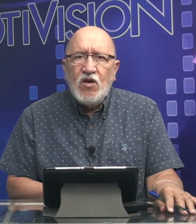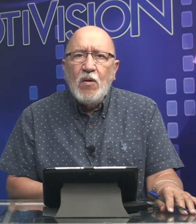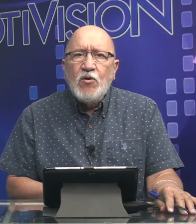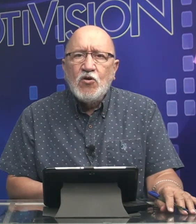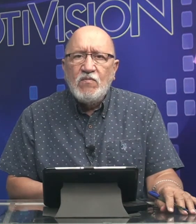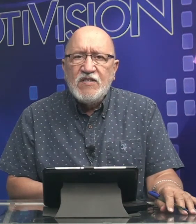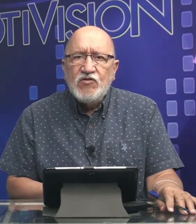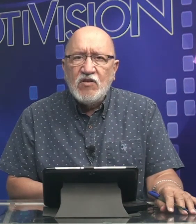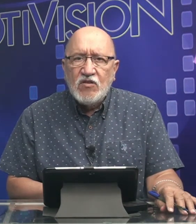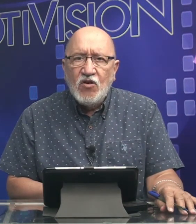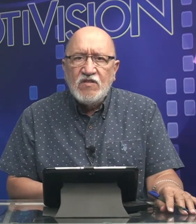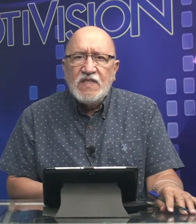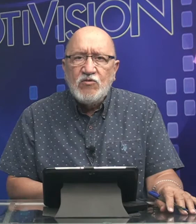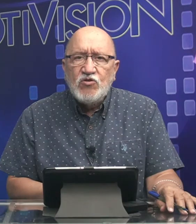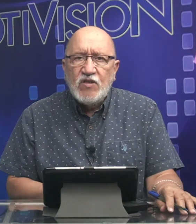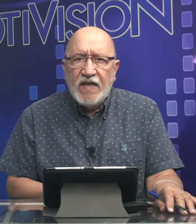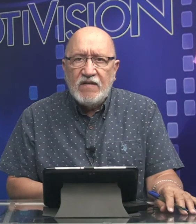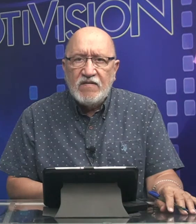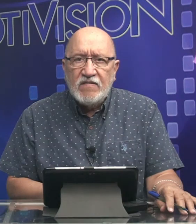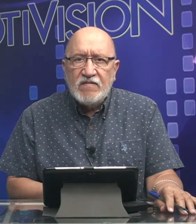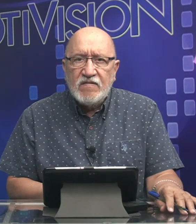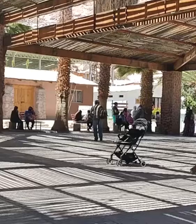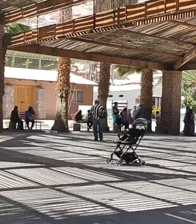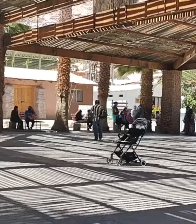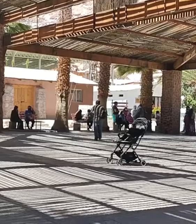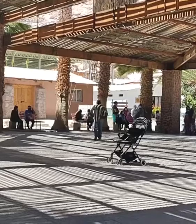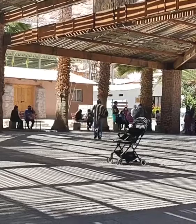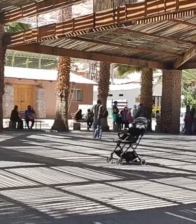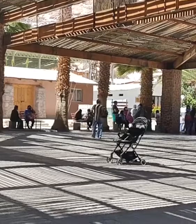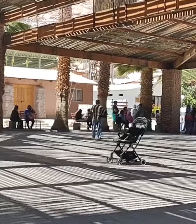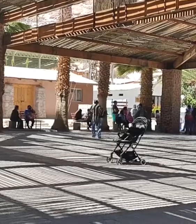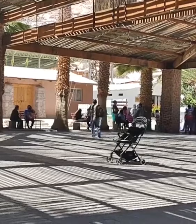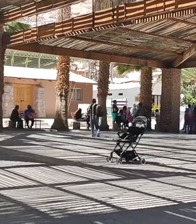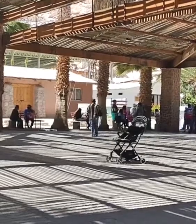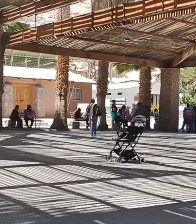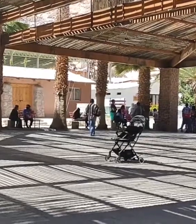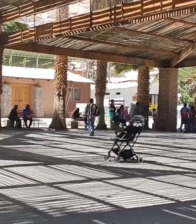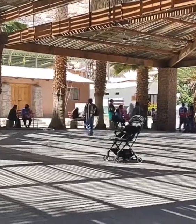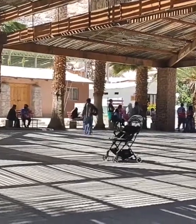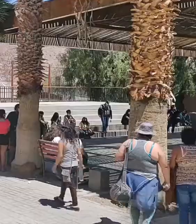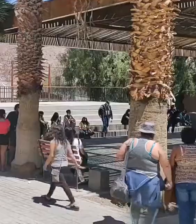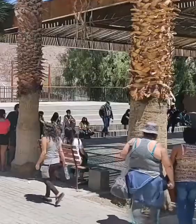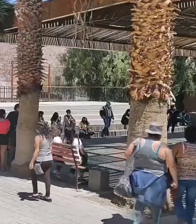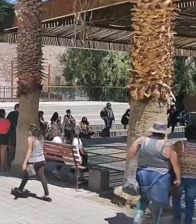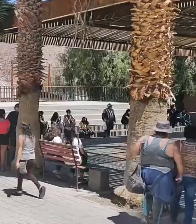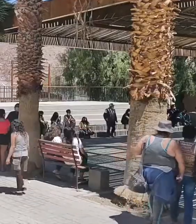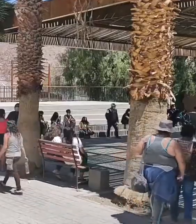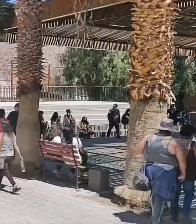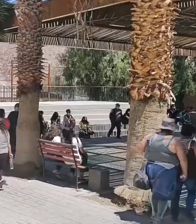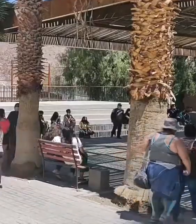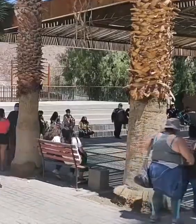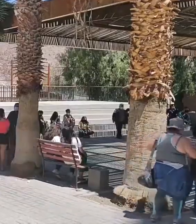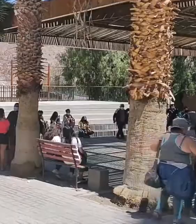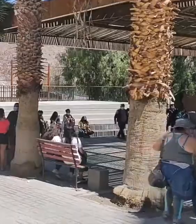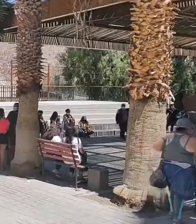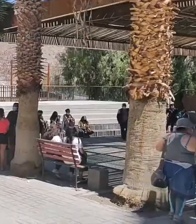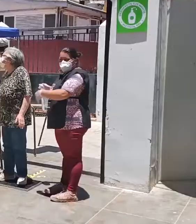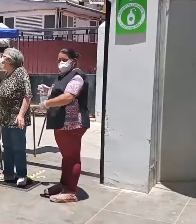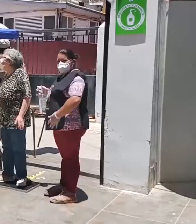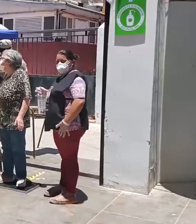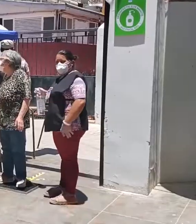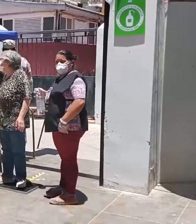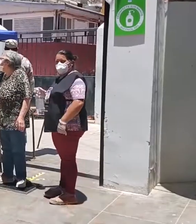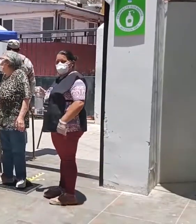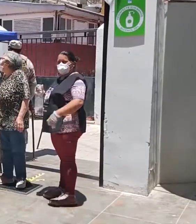79,44% por convención constitucional. Se trató de un proceso ejemplar que se desarrolló en absoluta normalidad